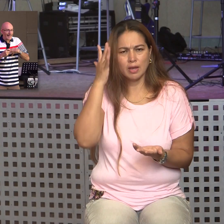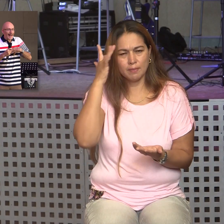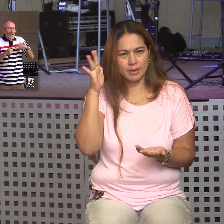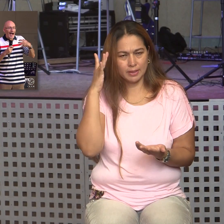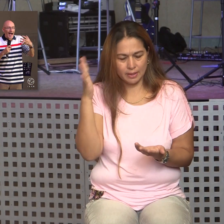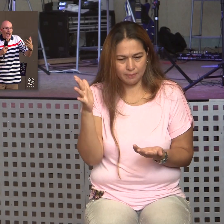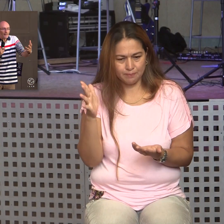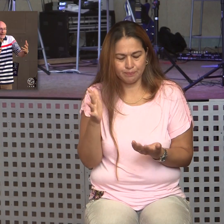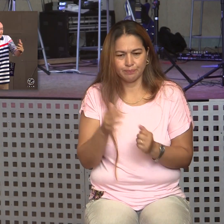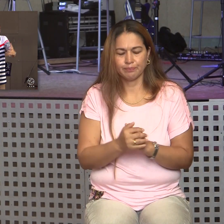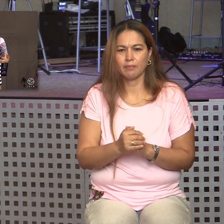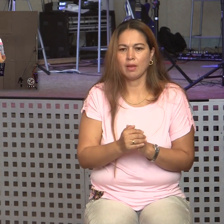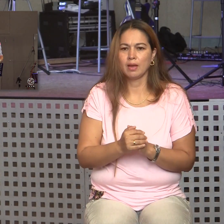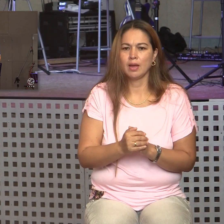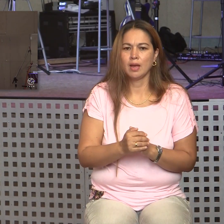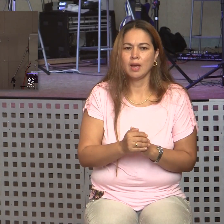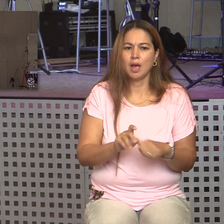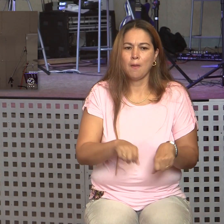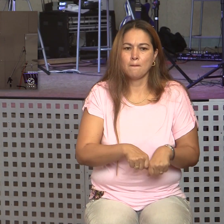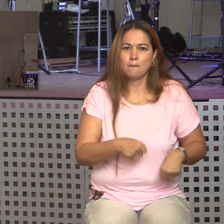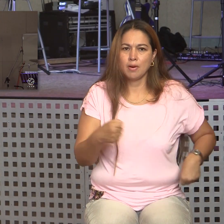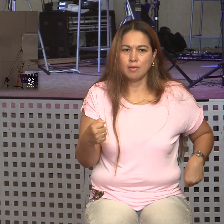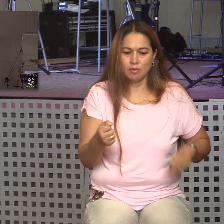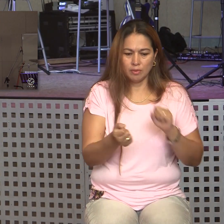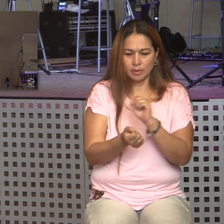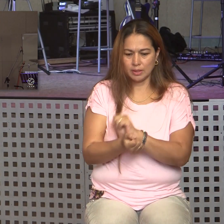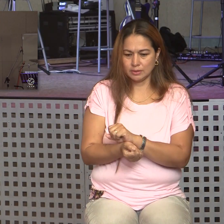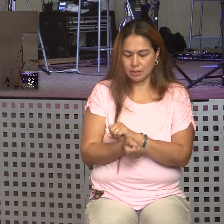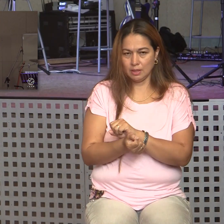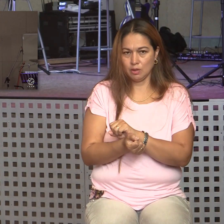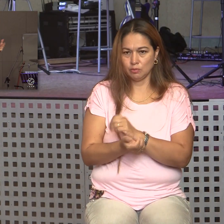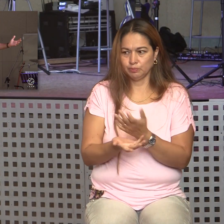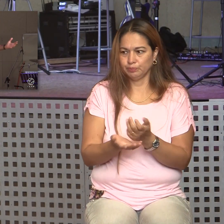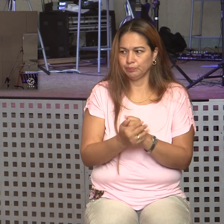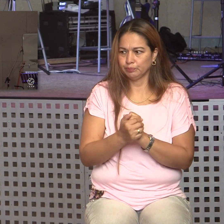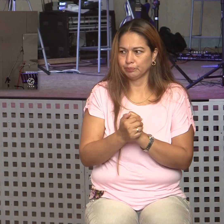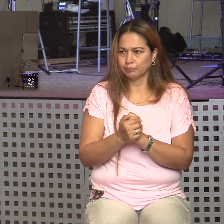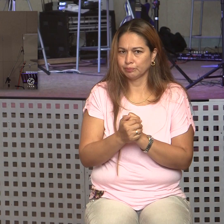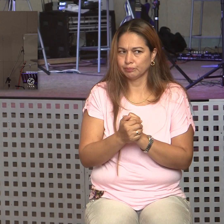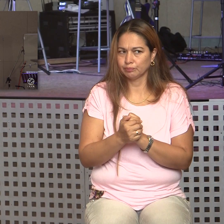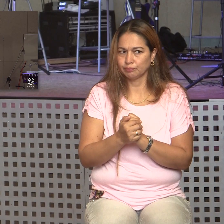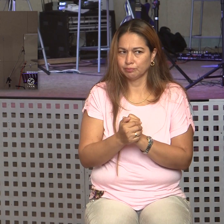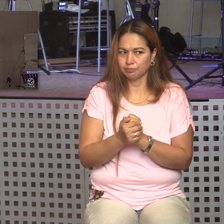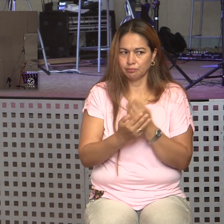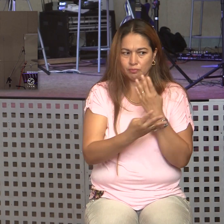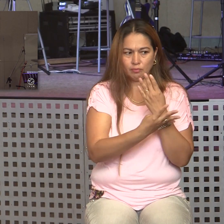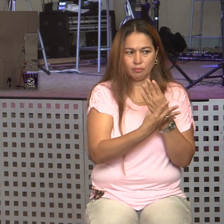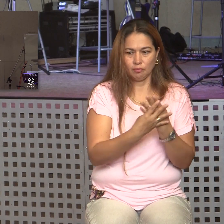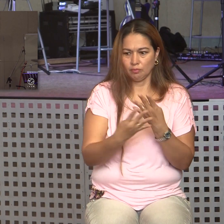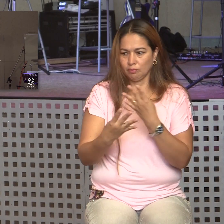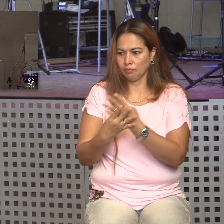Para que él hable en la cárcel si probablemente no puede hablar a nadie.